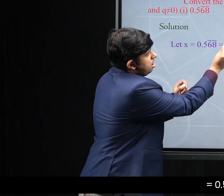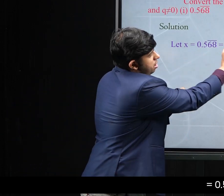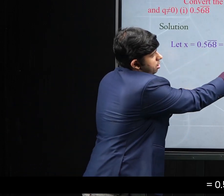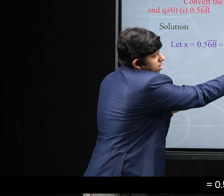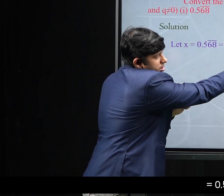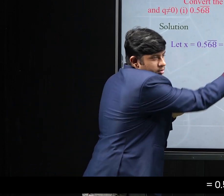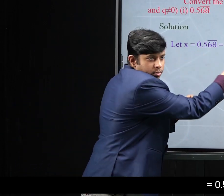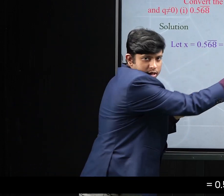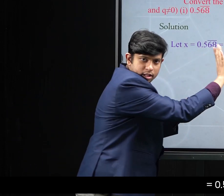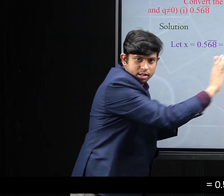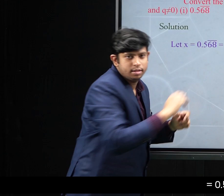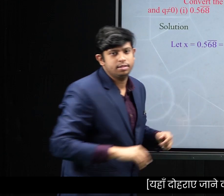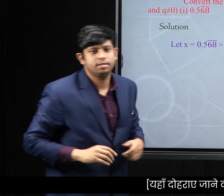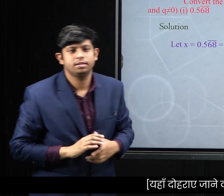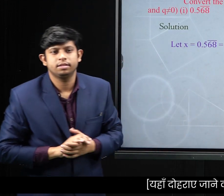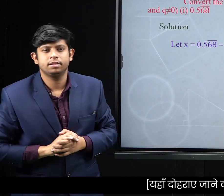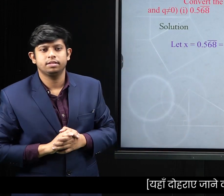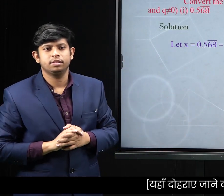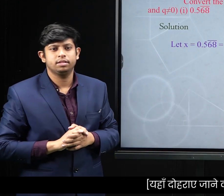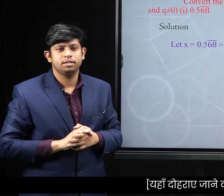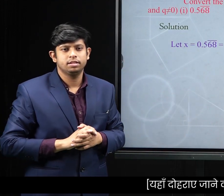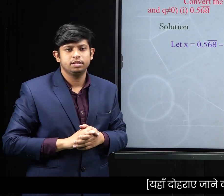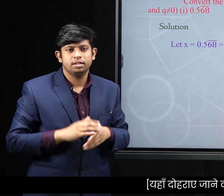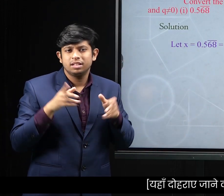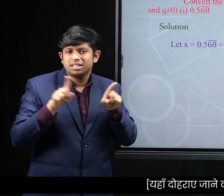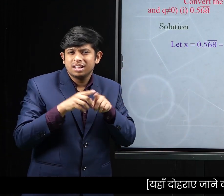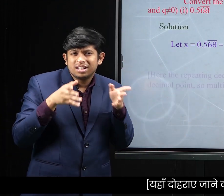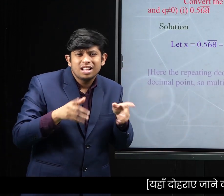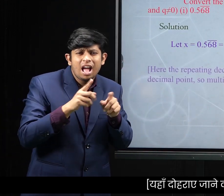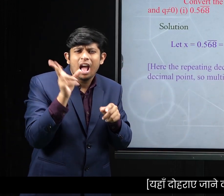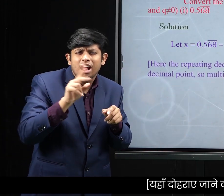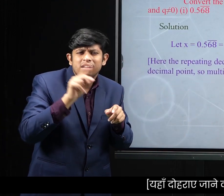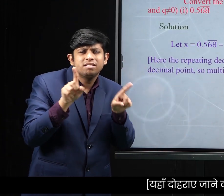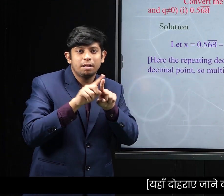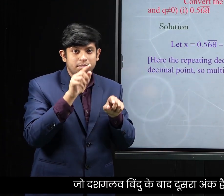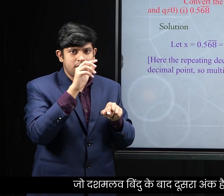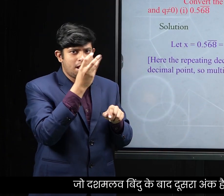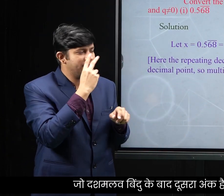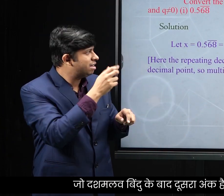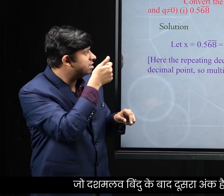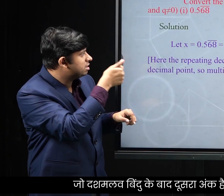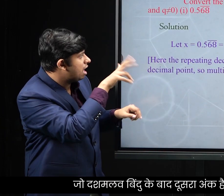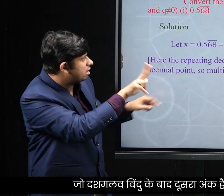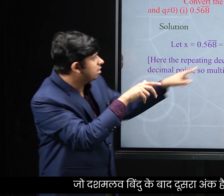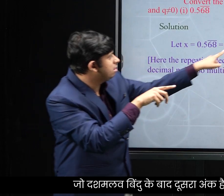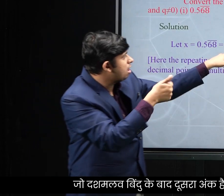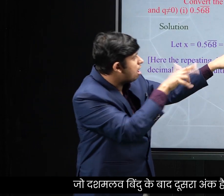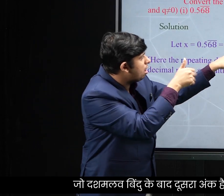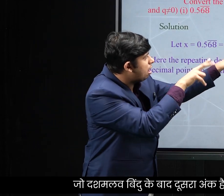0.5686868। यहाँ दोहराए जाने वाले दशमलव अंक 68 है, जो दशमलव बिंदु के बाद दूसरा अंक